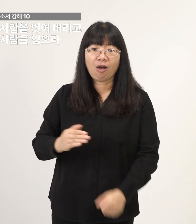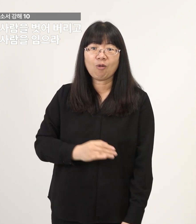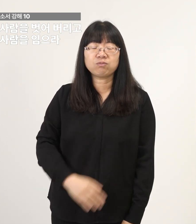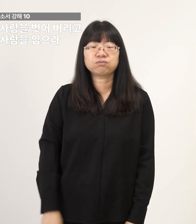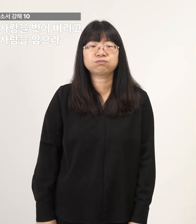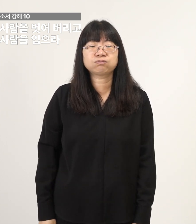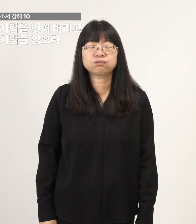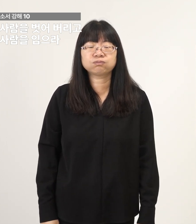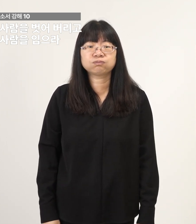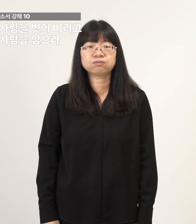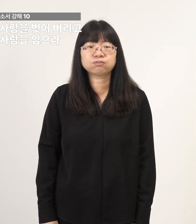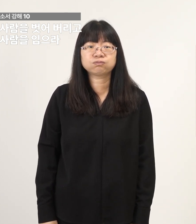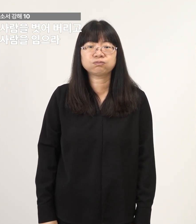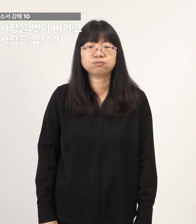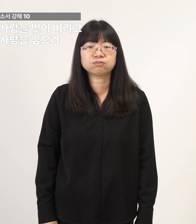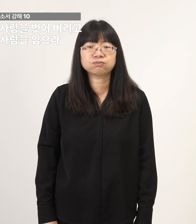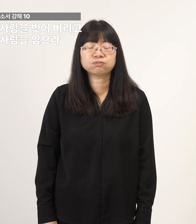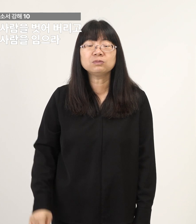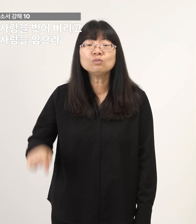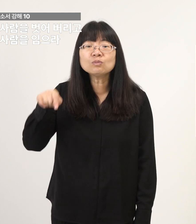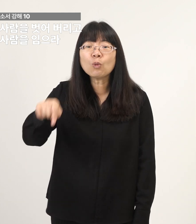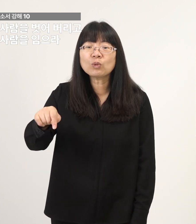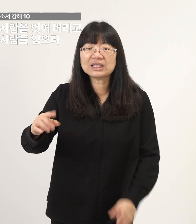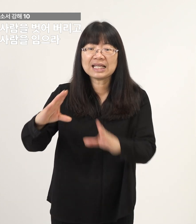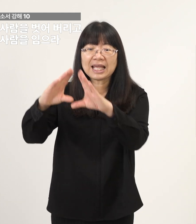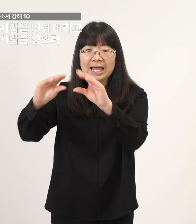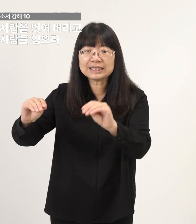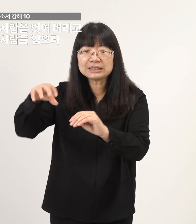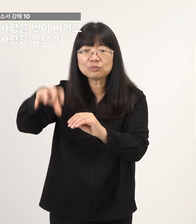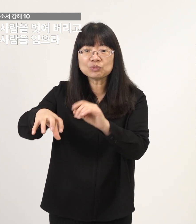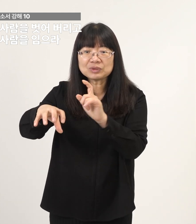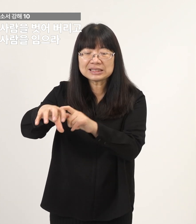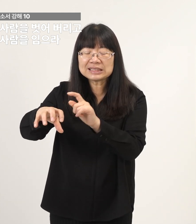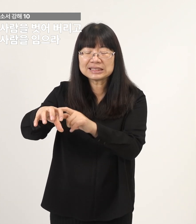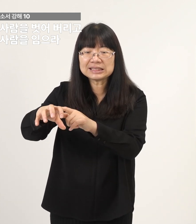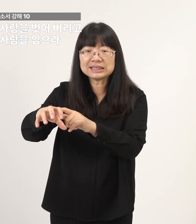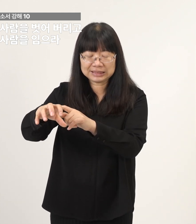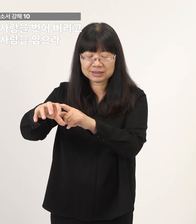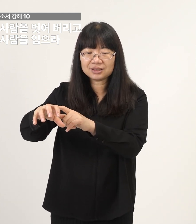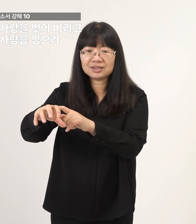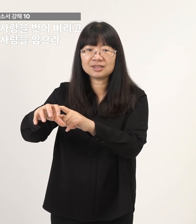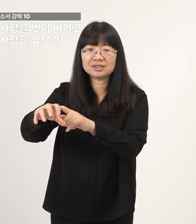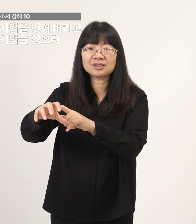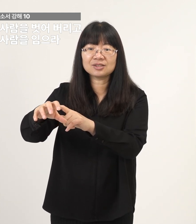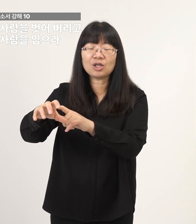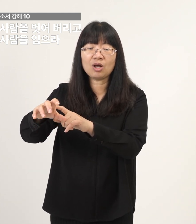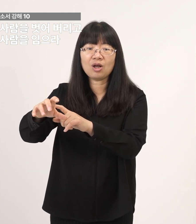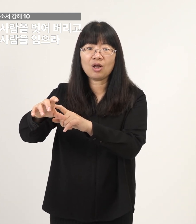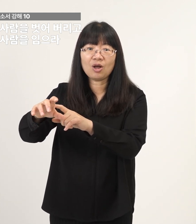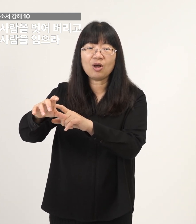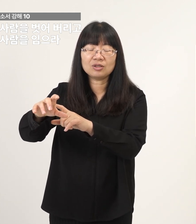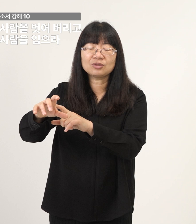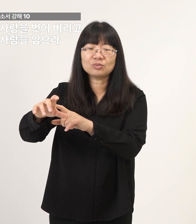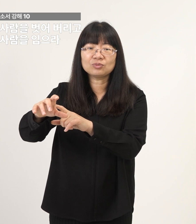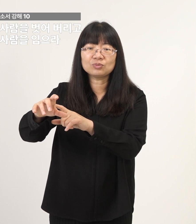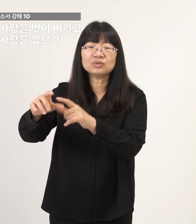철저하게 그 민족들 속에 완전히 DNA화돼요.